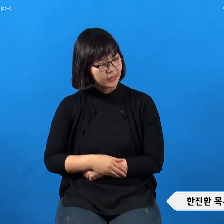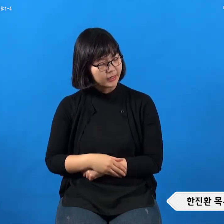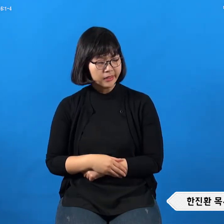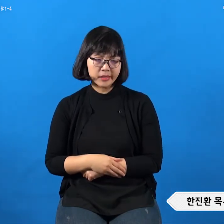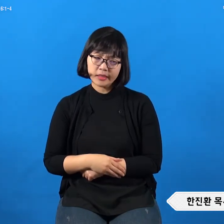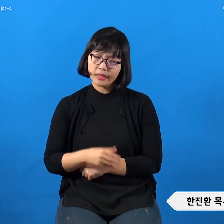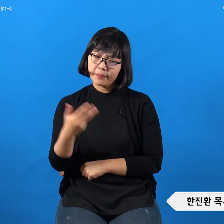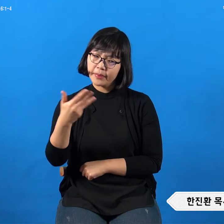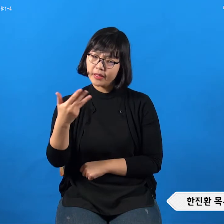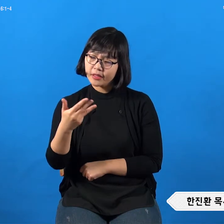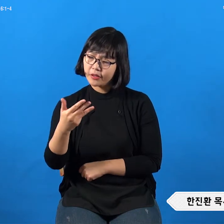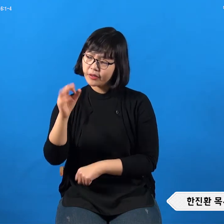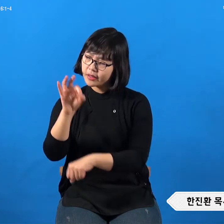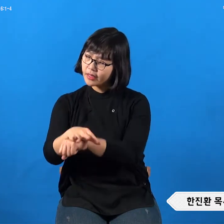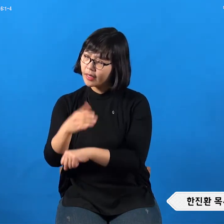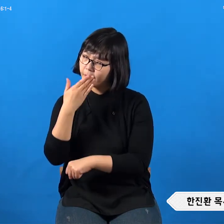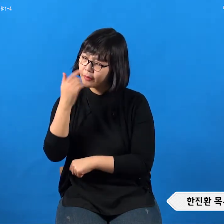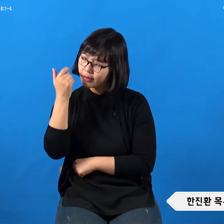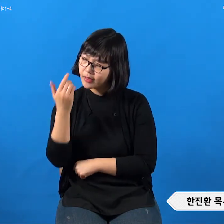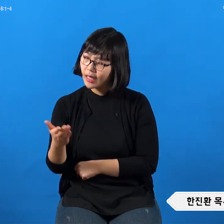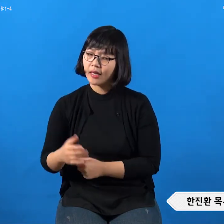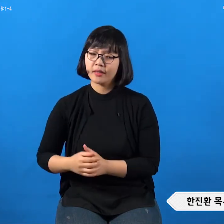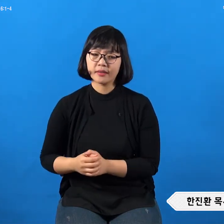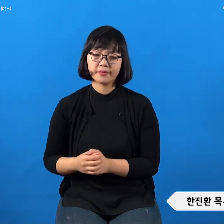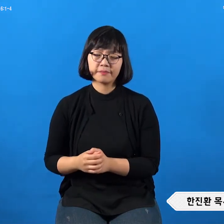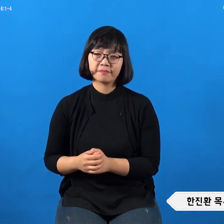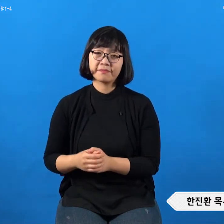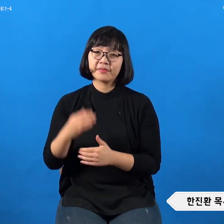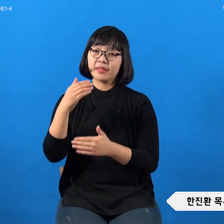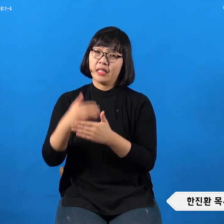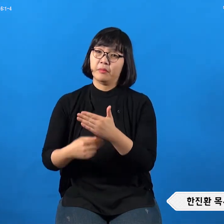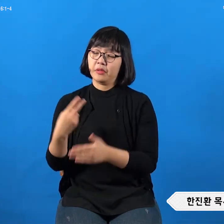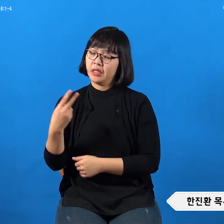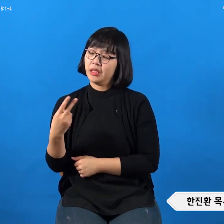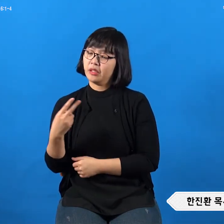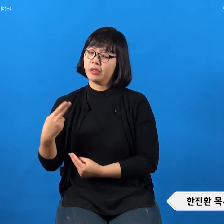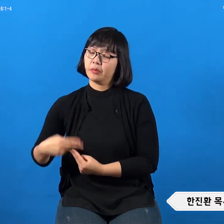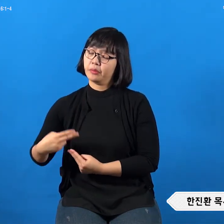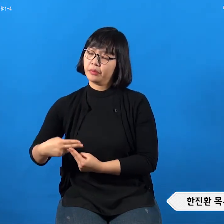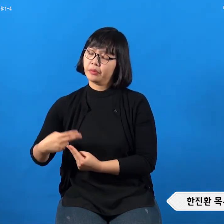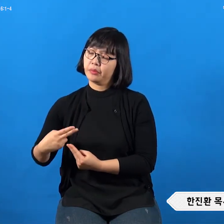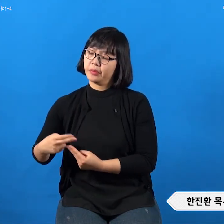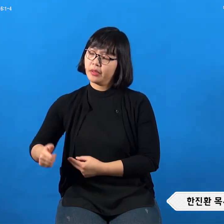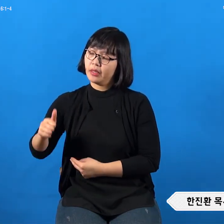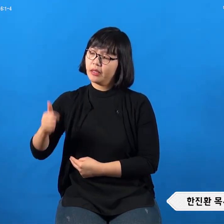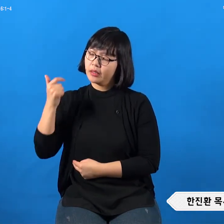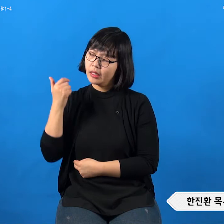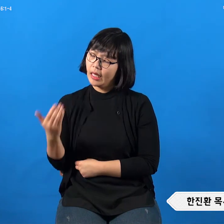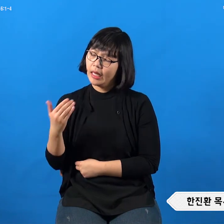먹고 그걸로 어려운 이웃을 위해서 연보해야 되지 않을까?